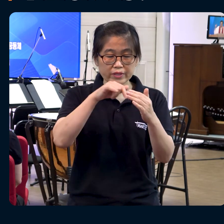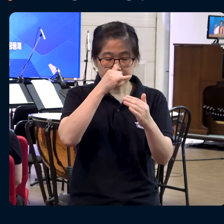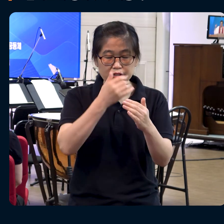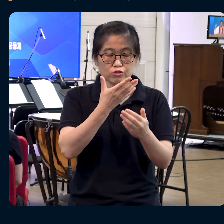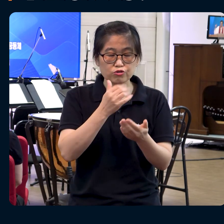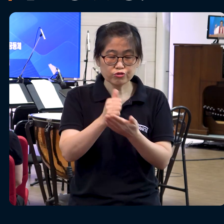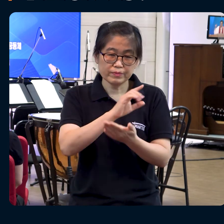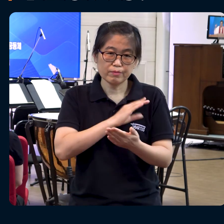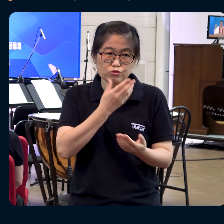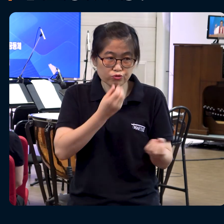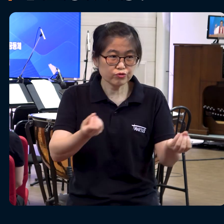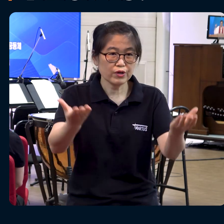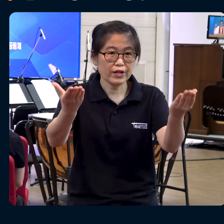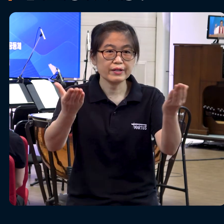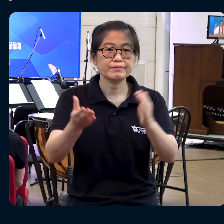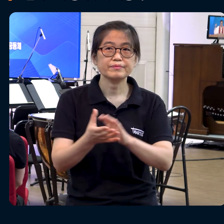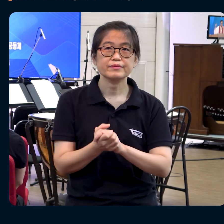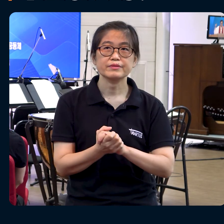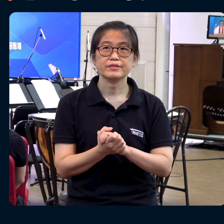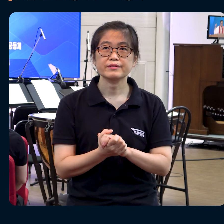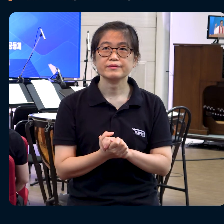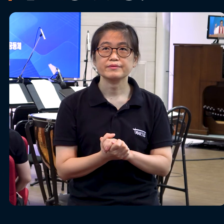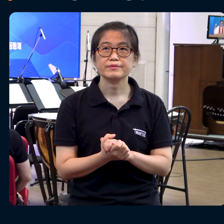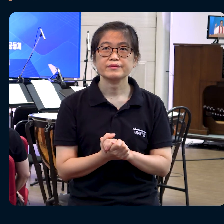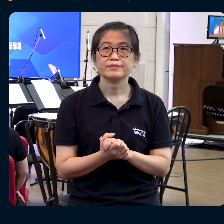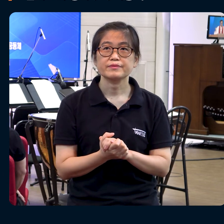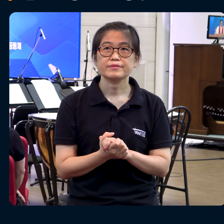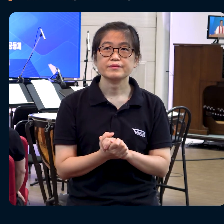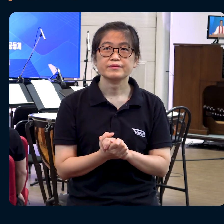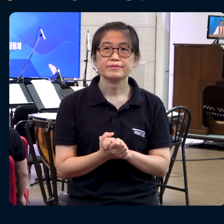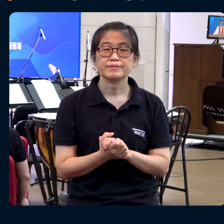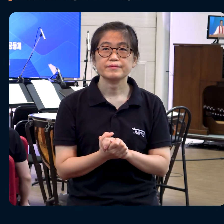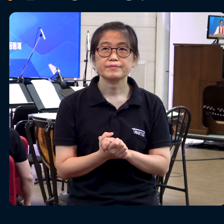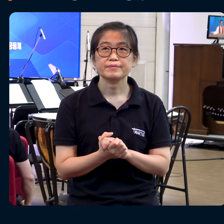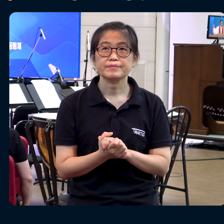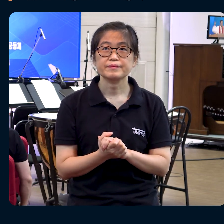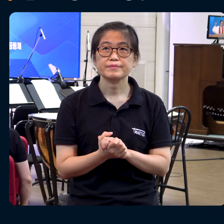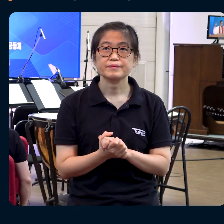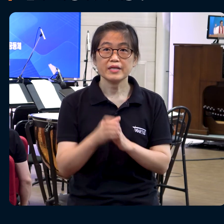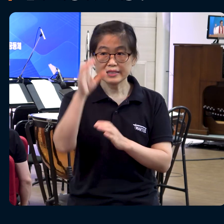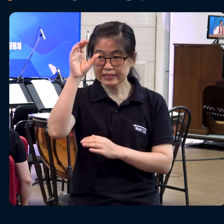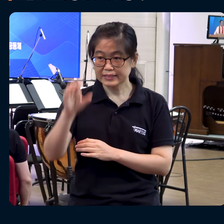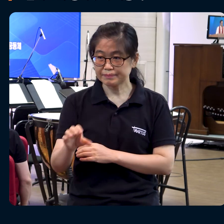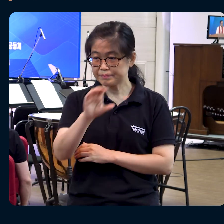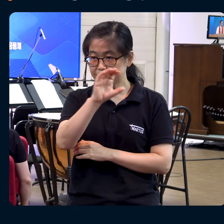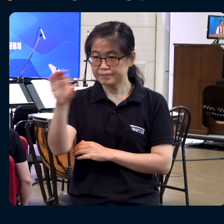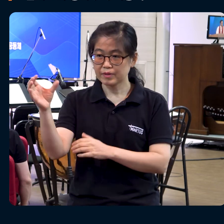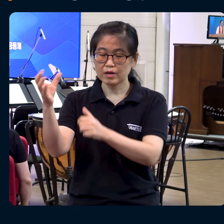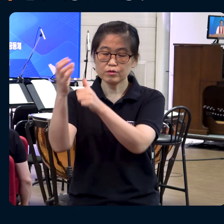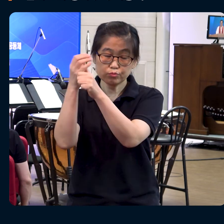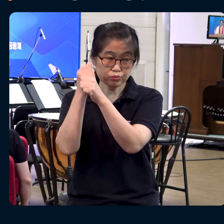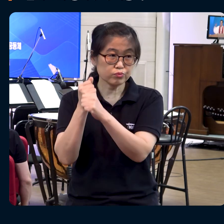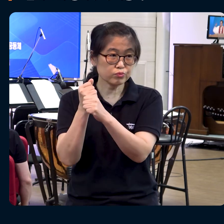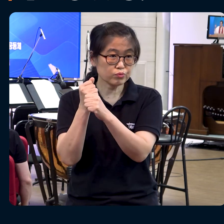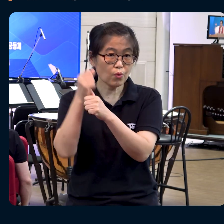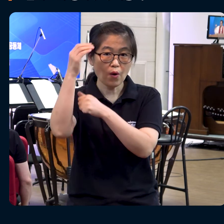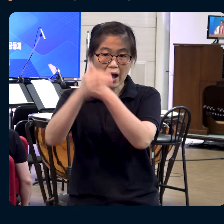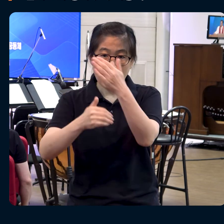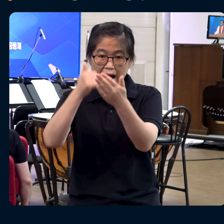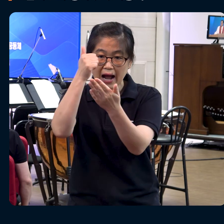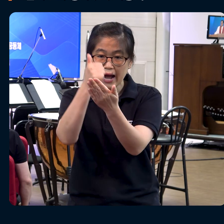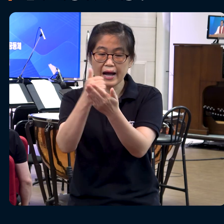날마다 우리 가운데 있을 수 있기를 주의 이름으로 축원합니다. 그래서 우리가 다시 한번 일어설 수 있기를,